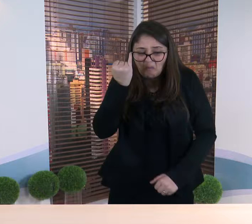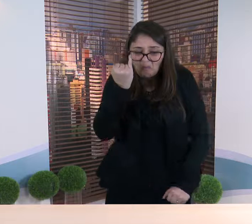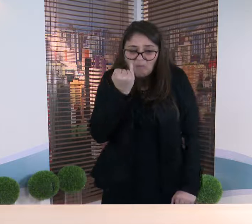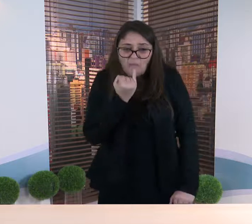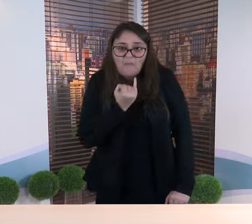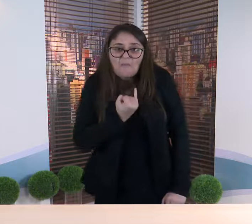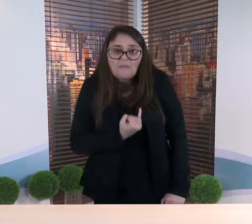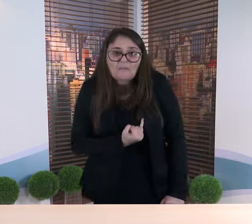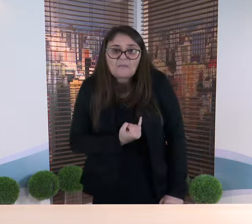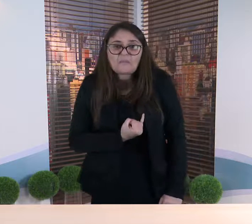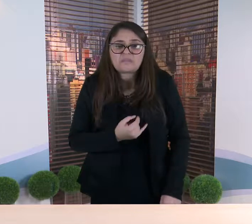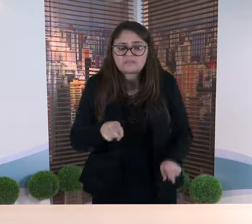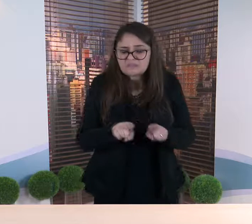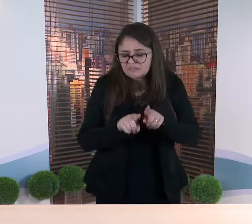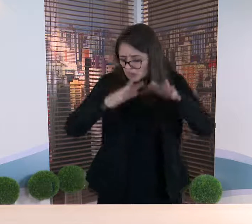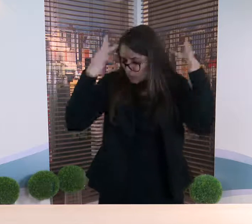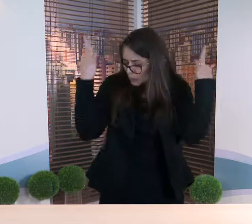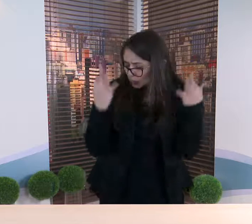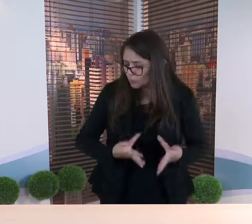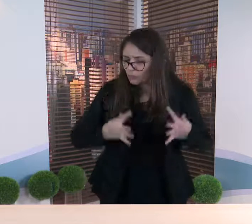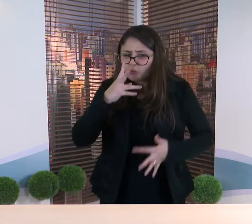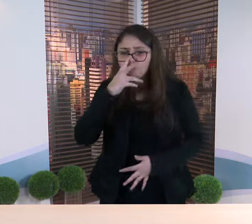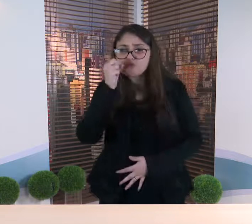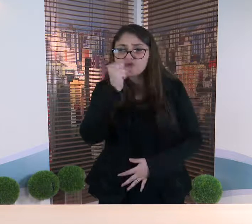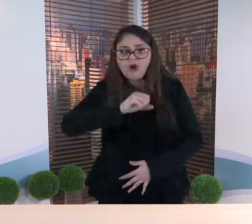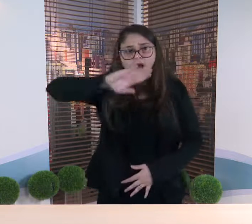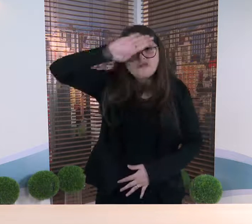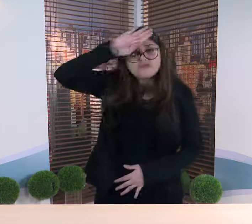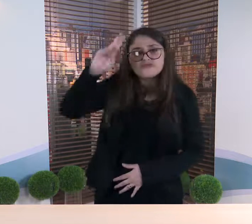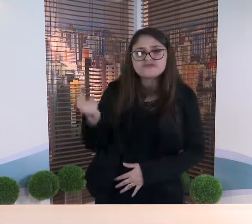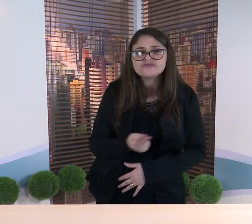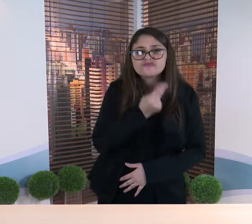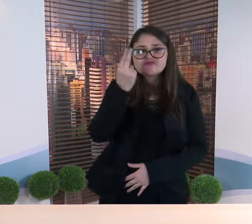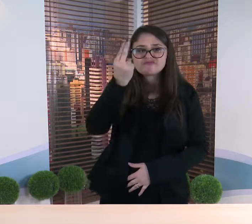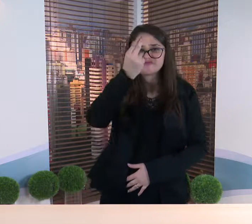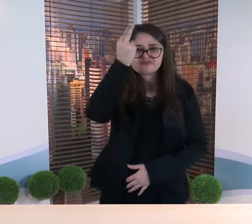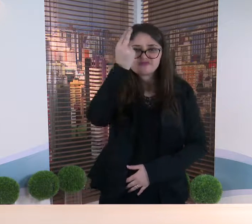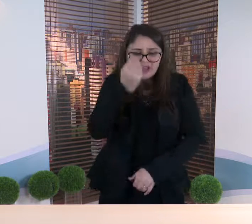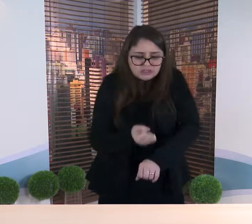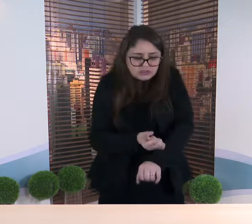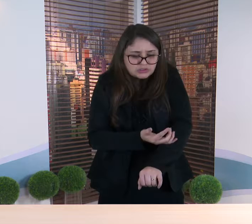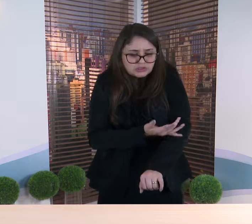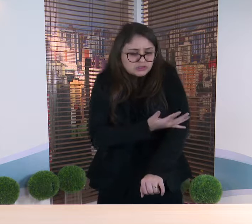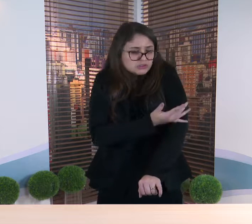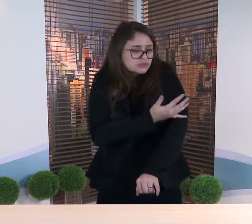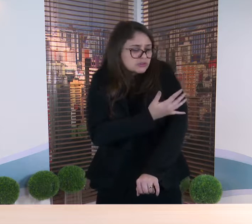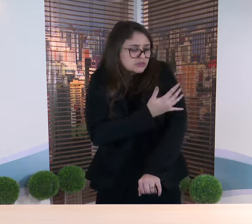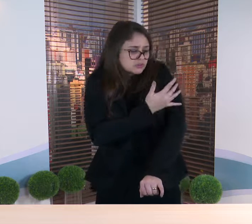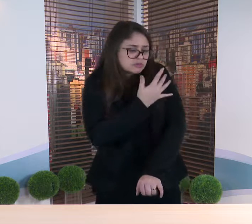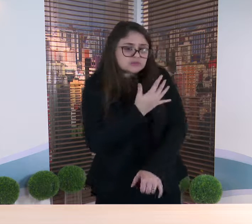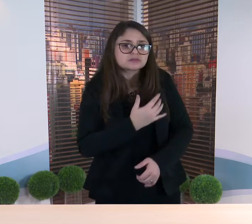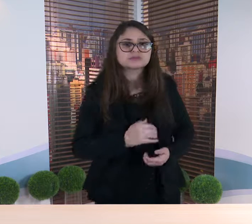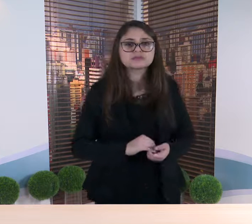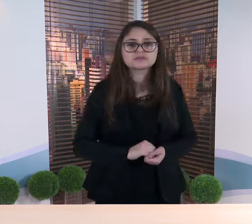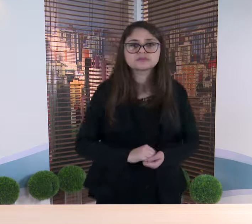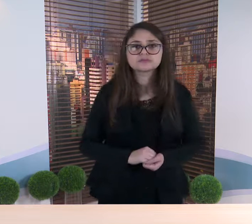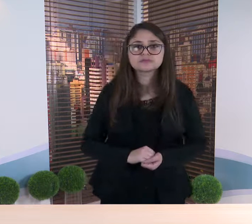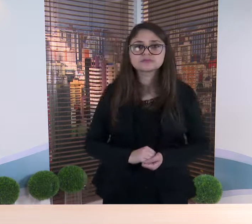dor excruciante contínua, febre alta com arrepios e descoloração da pele, assim